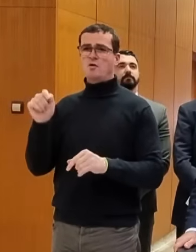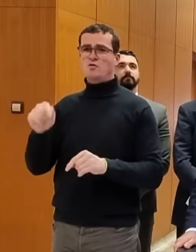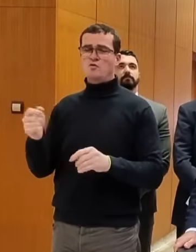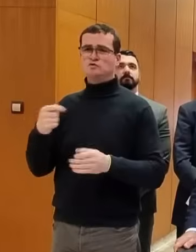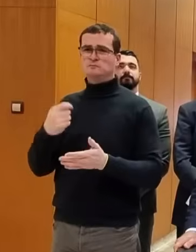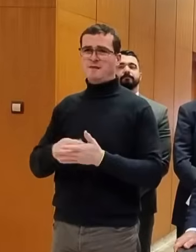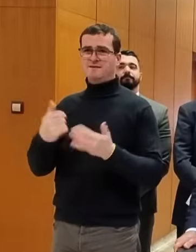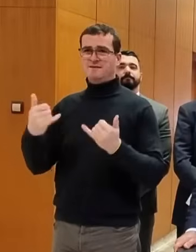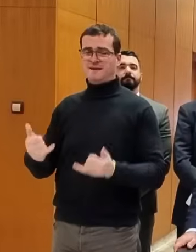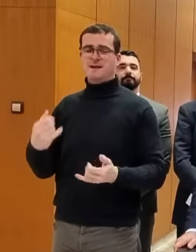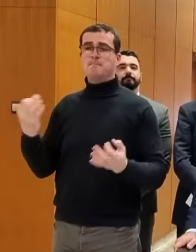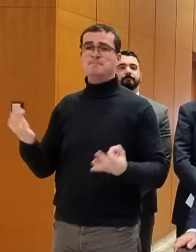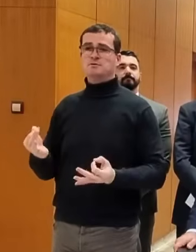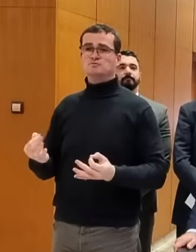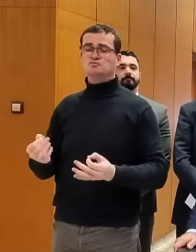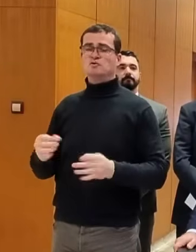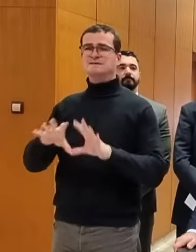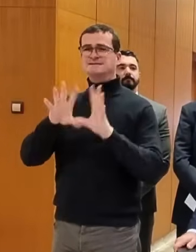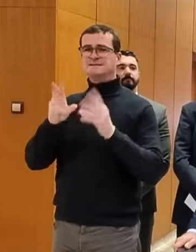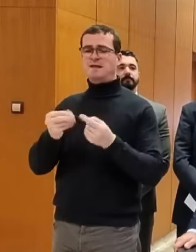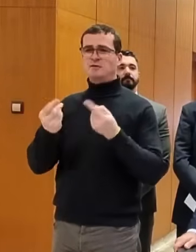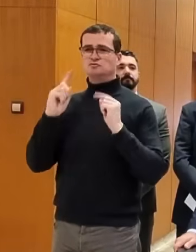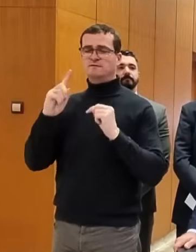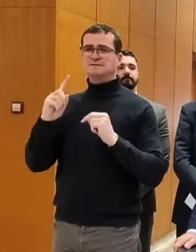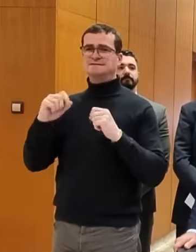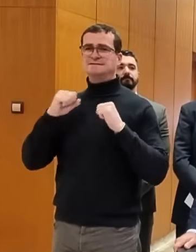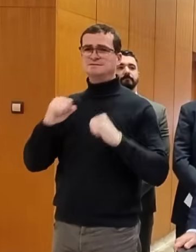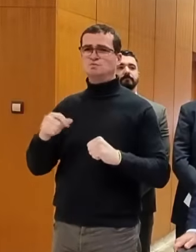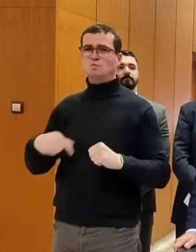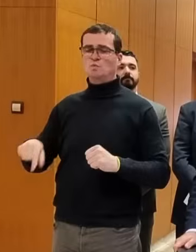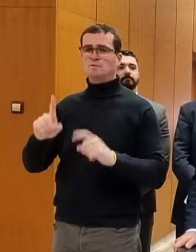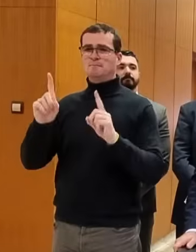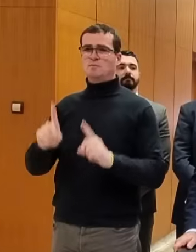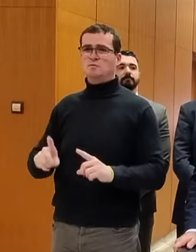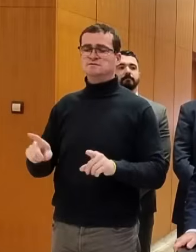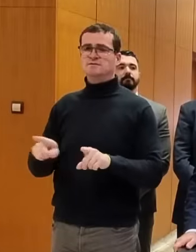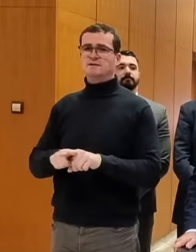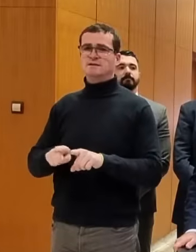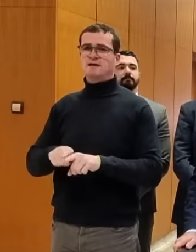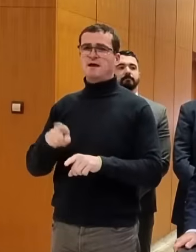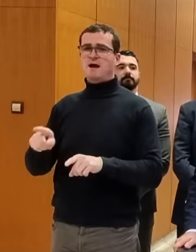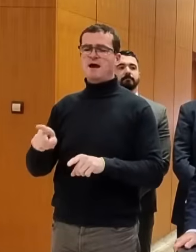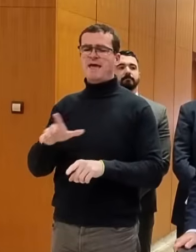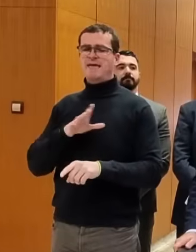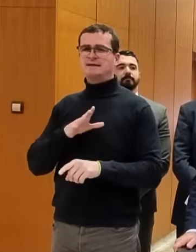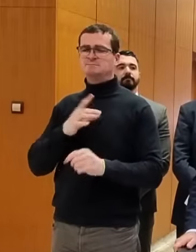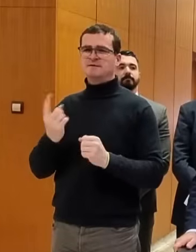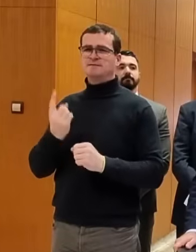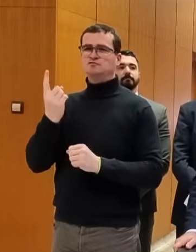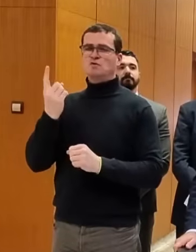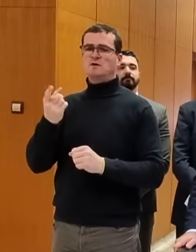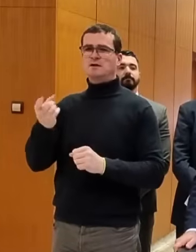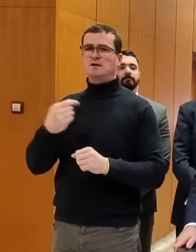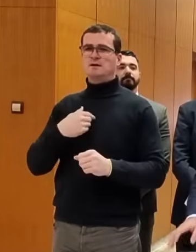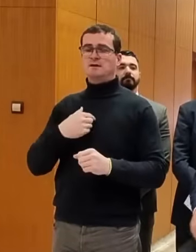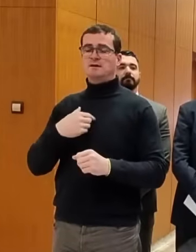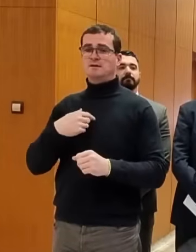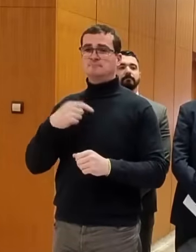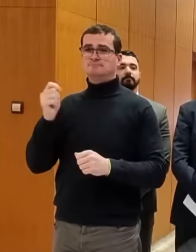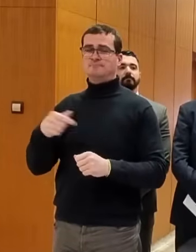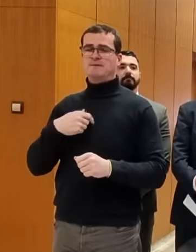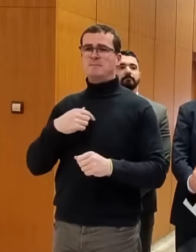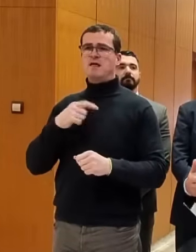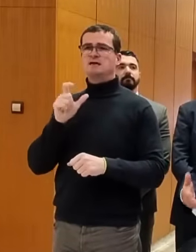čo je platné dnes, pretože celý slovenský justičný systém dnes je postavený na extrémne vysokých sadzbách, ktoré nemali za